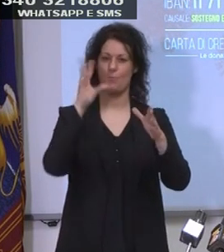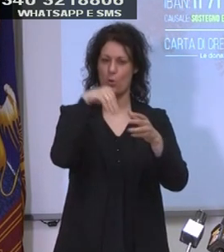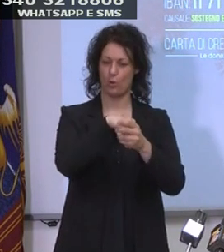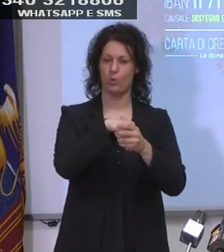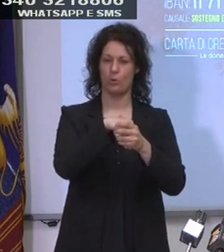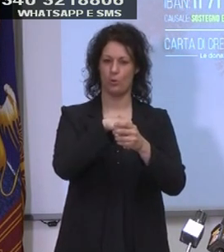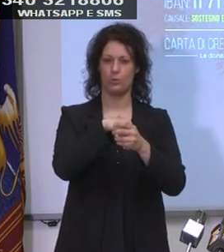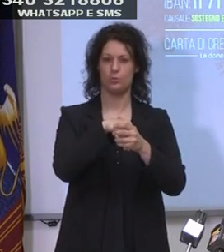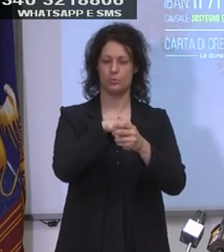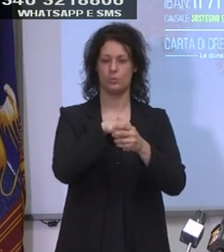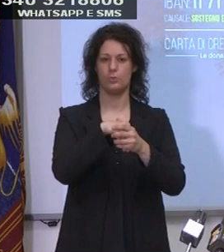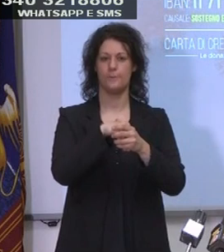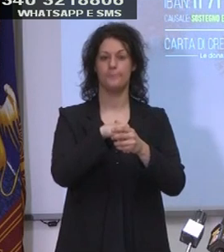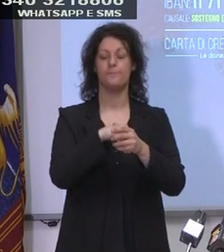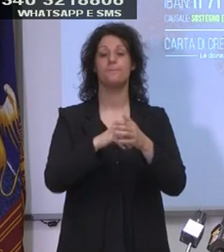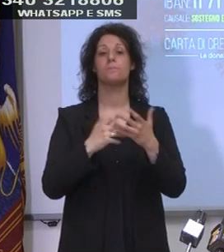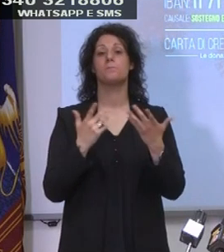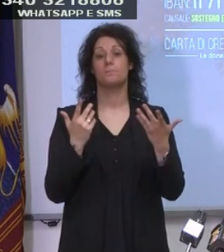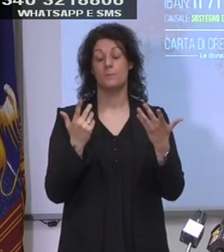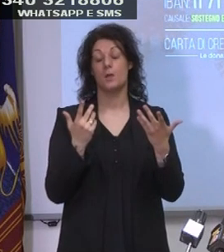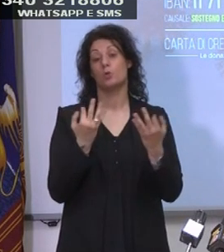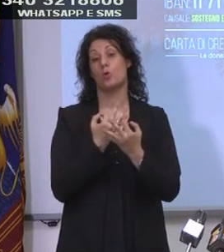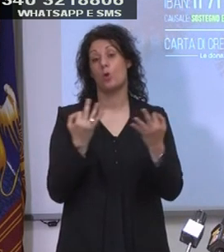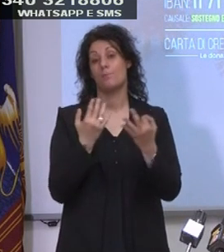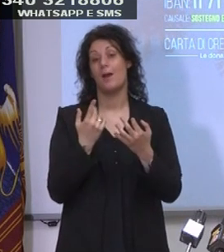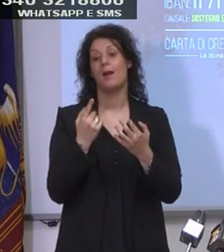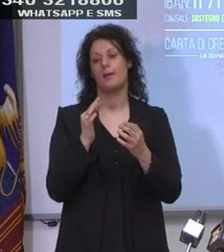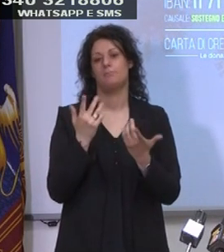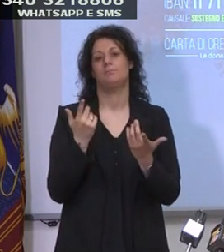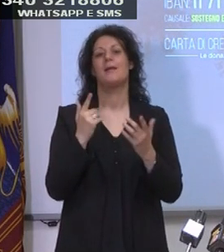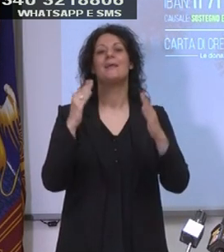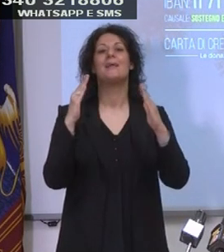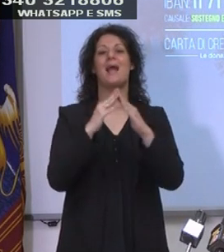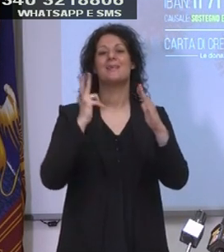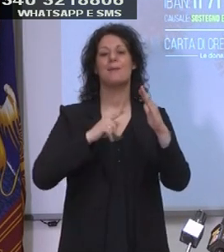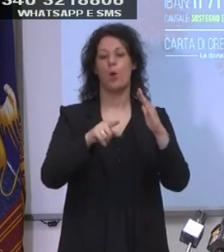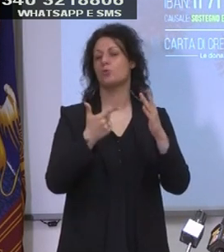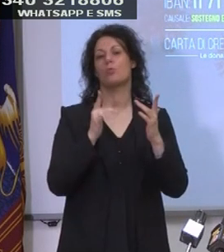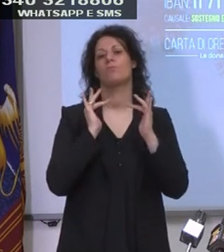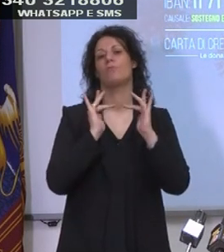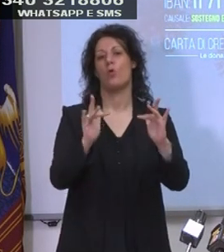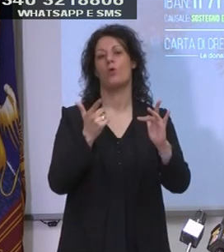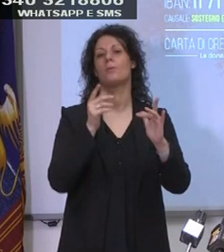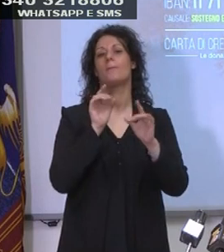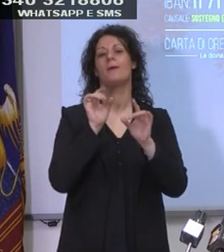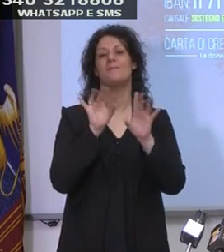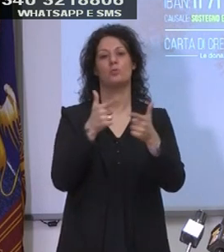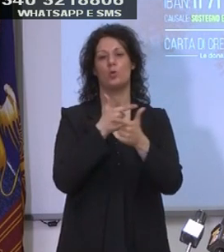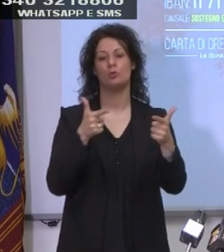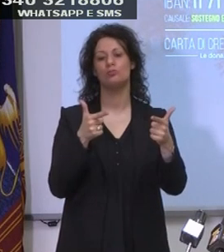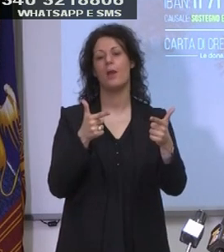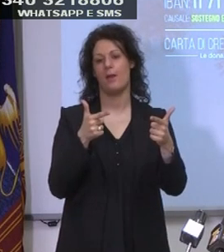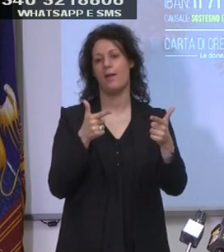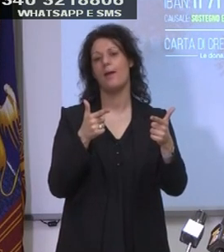strutture. Sicuramente un occhio di riguardo ce l'avranno le strutture tra virgolette pulite, quelle che non hanno grosse problematiche all'interno, e